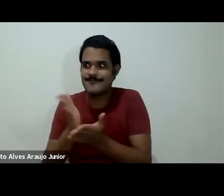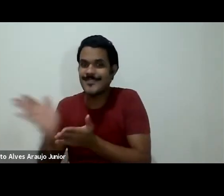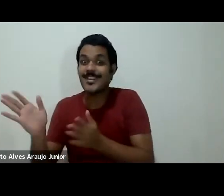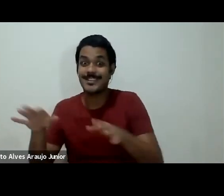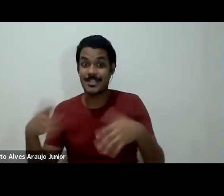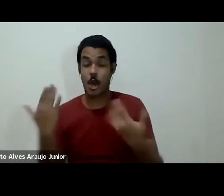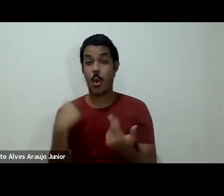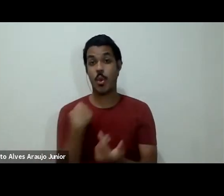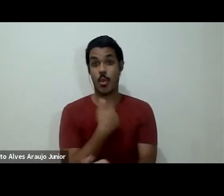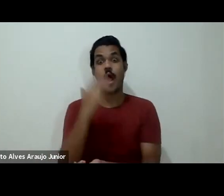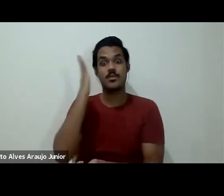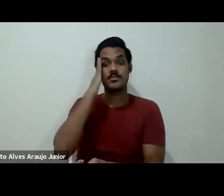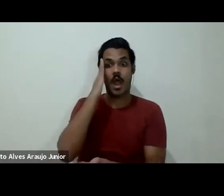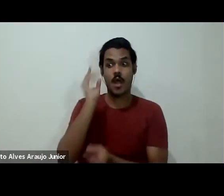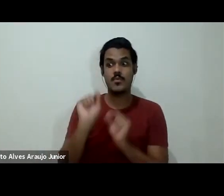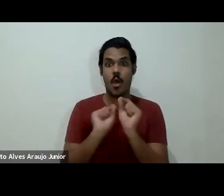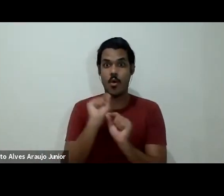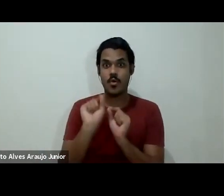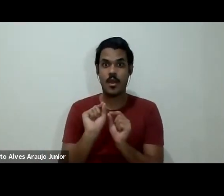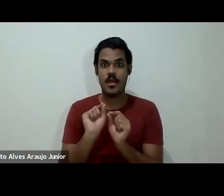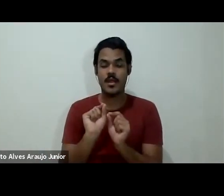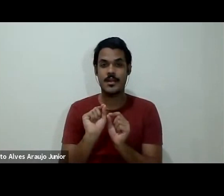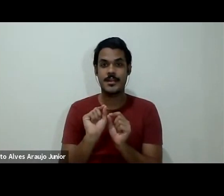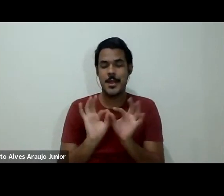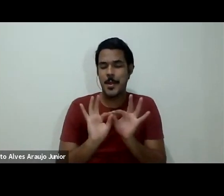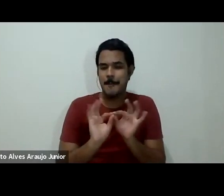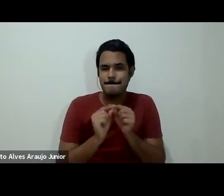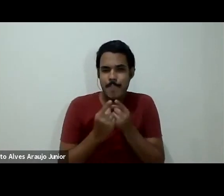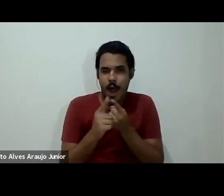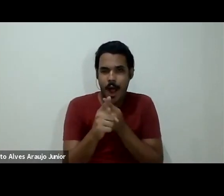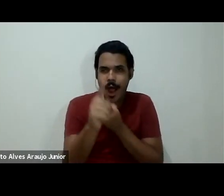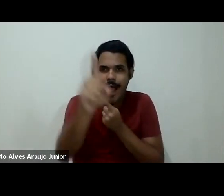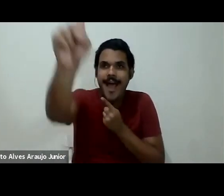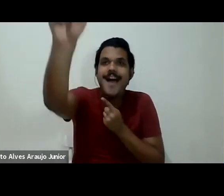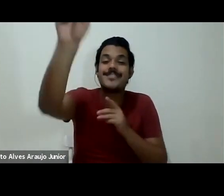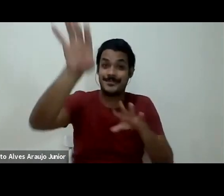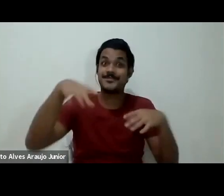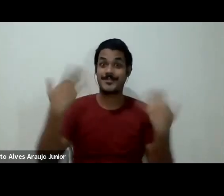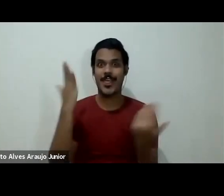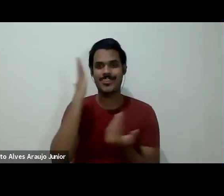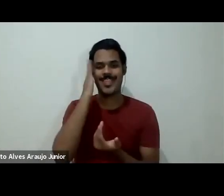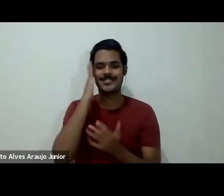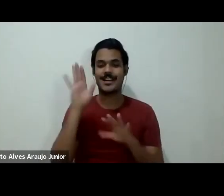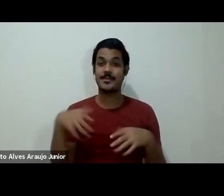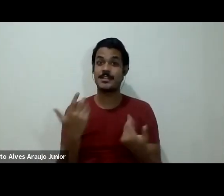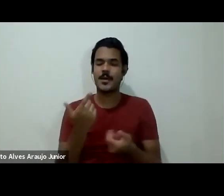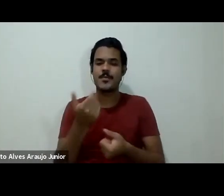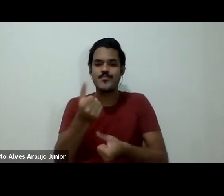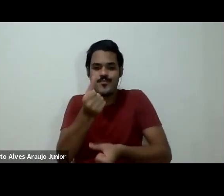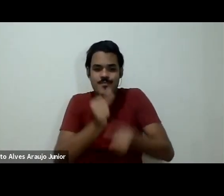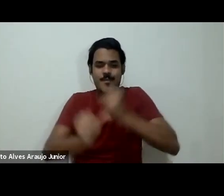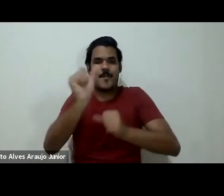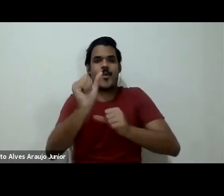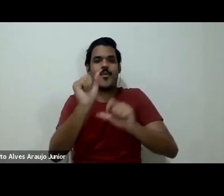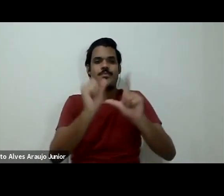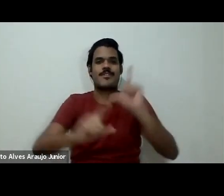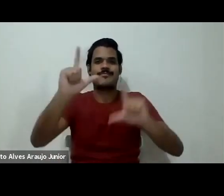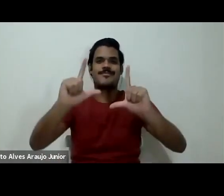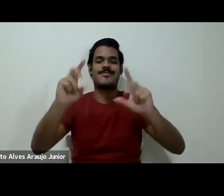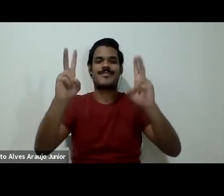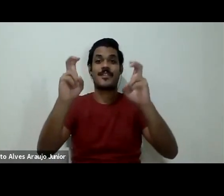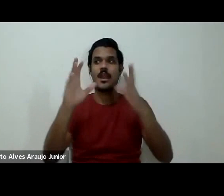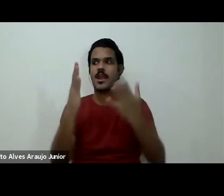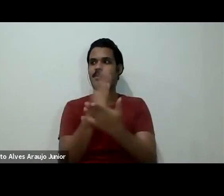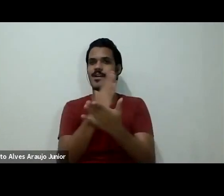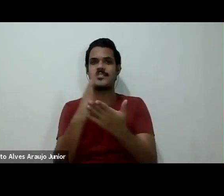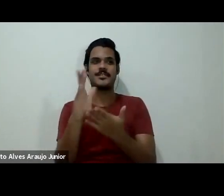Sabemos que ele irá muito longe. Então, altera a paisagem a partir do momento em que, no meio de